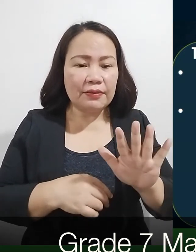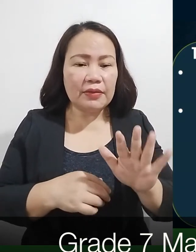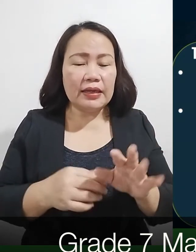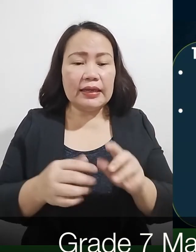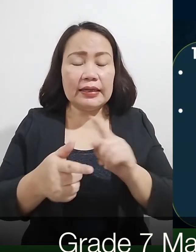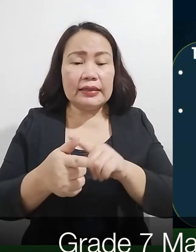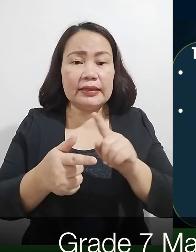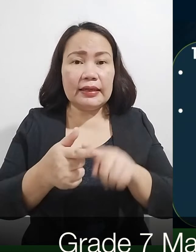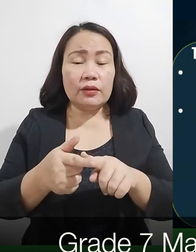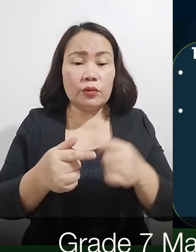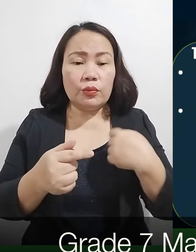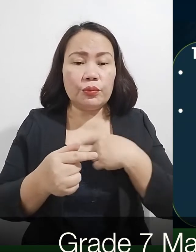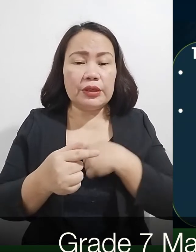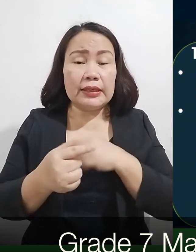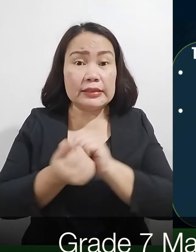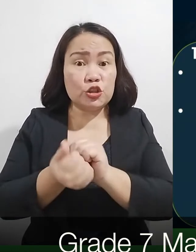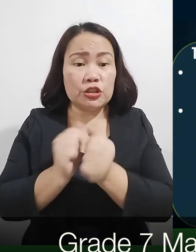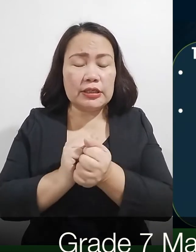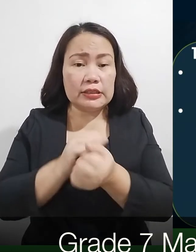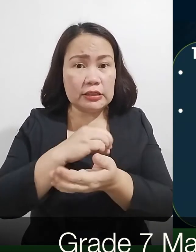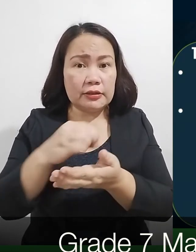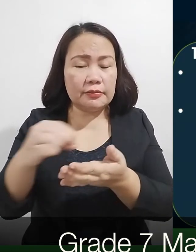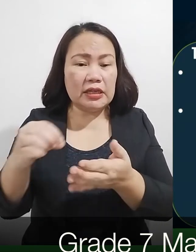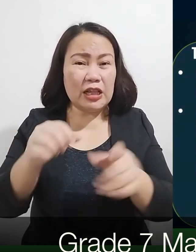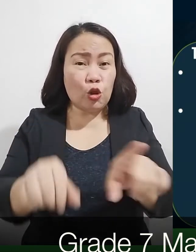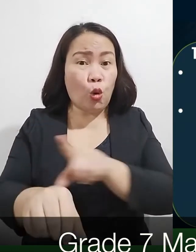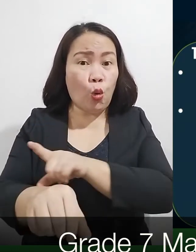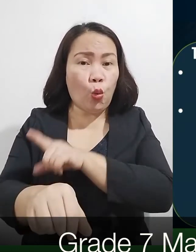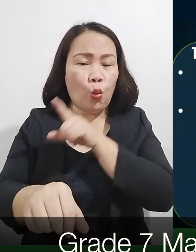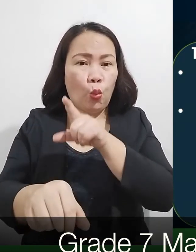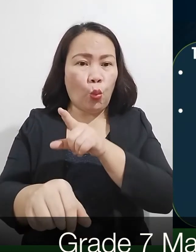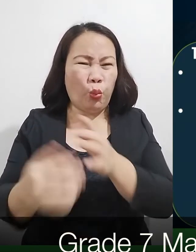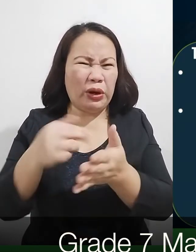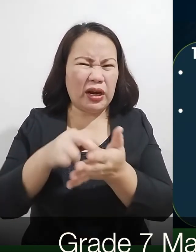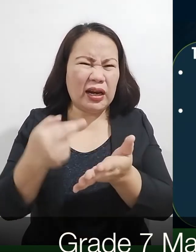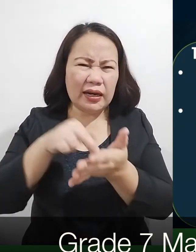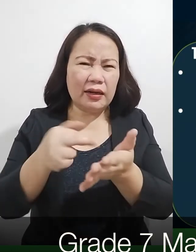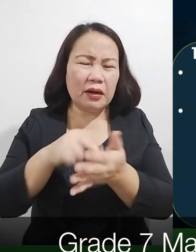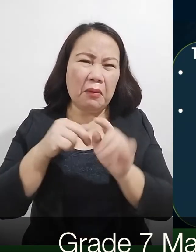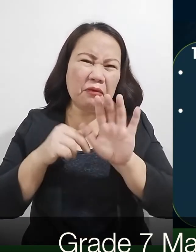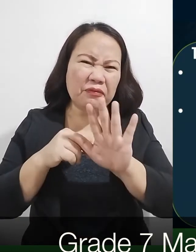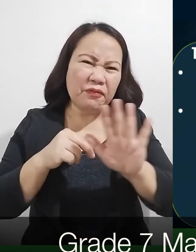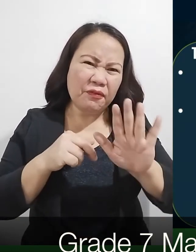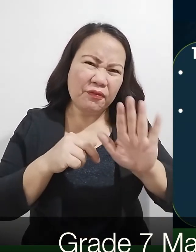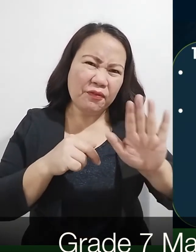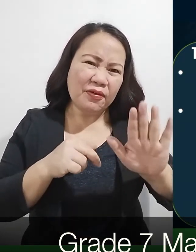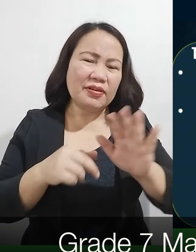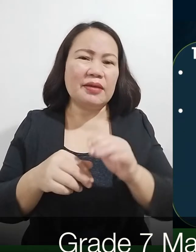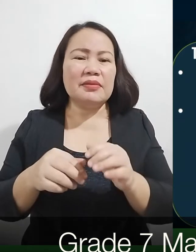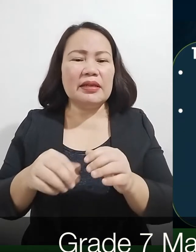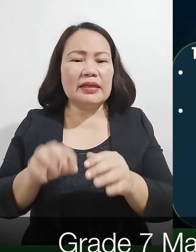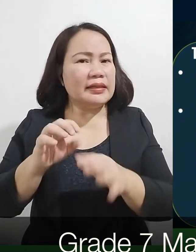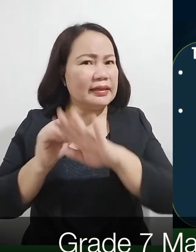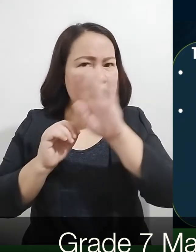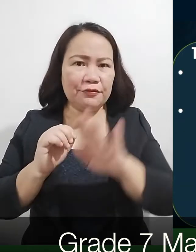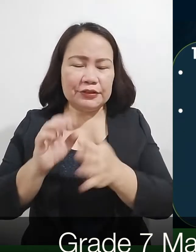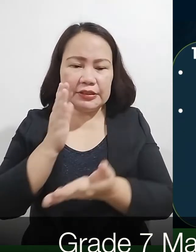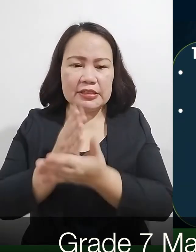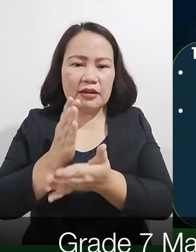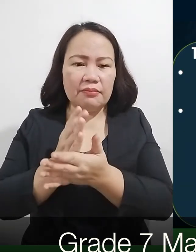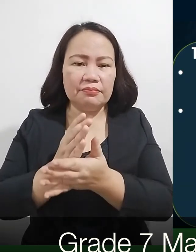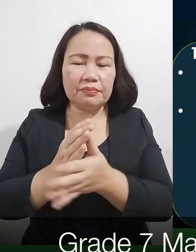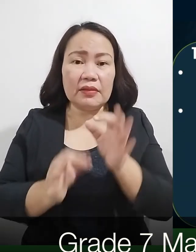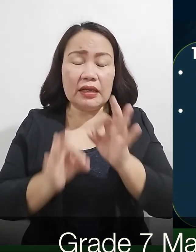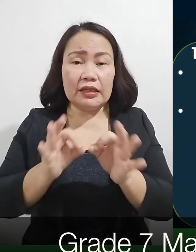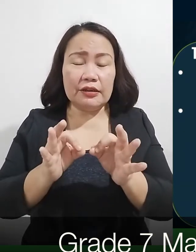can rewrite this. So, lalo na kapag masyado siyang mahaba. Siyempre, repeating siya, nauulit. Sometimes, if you're